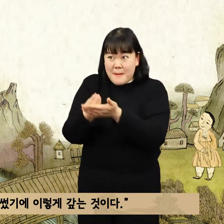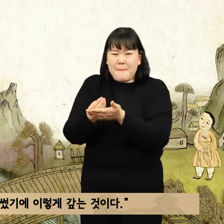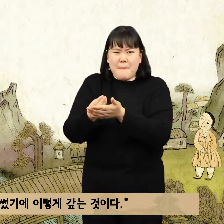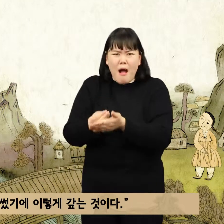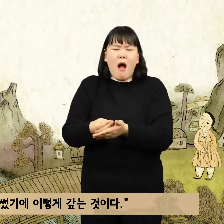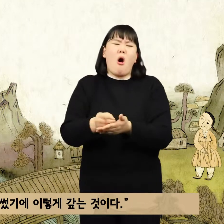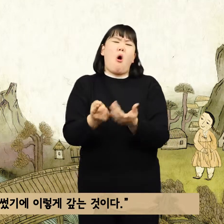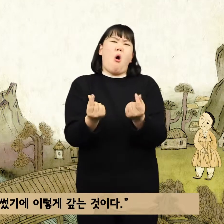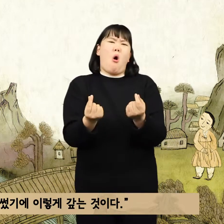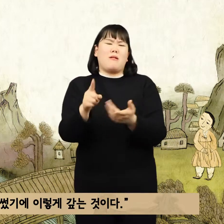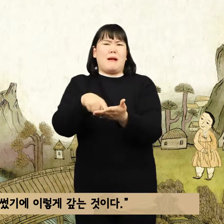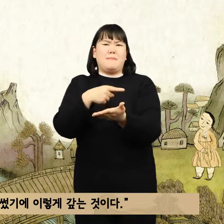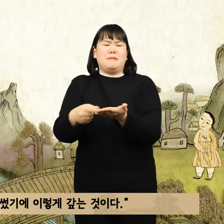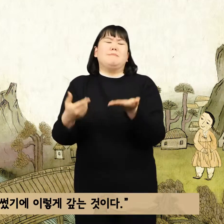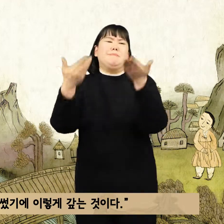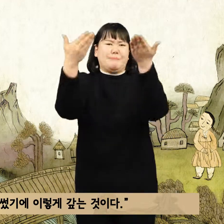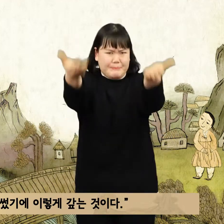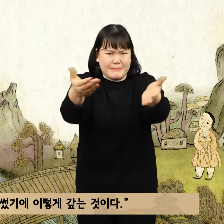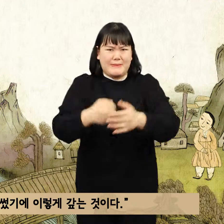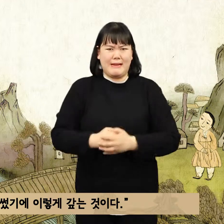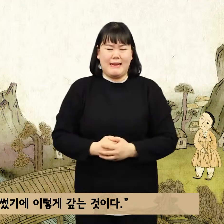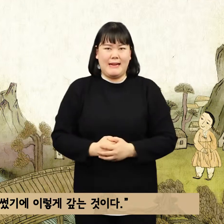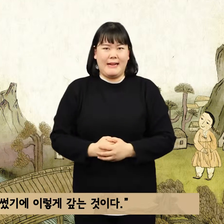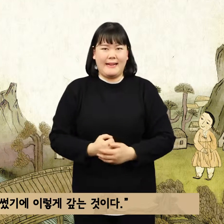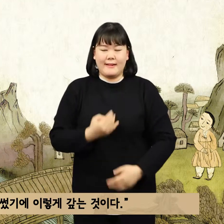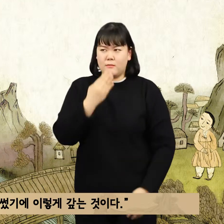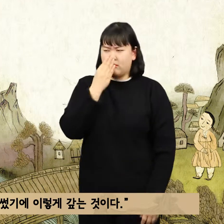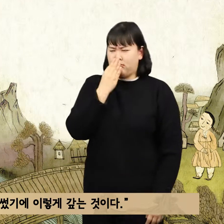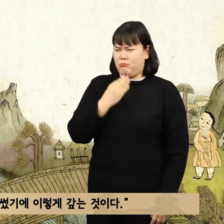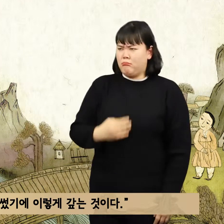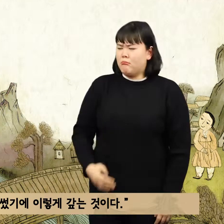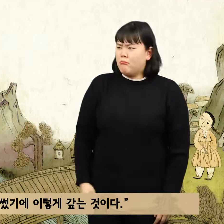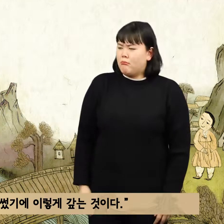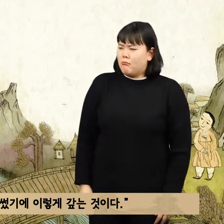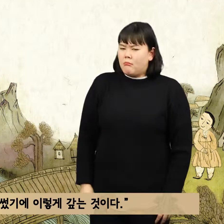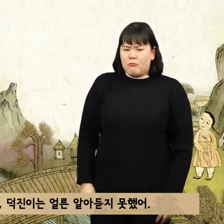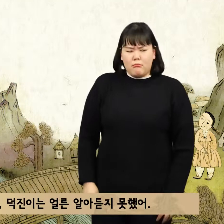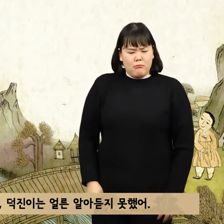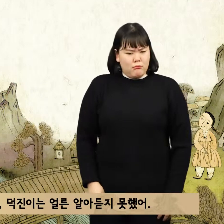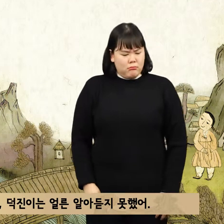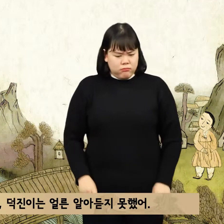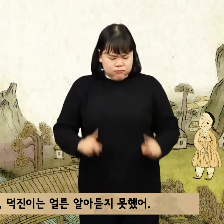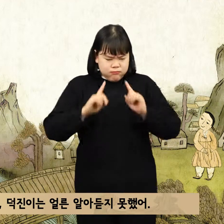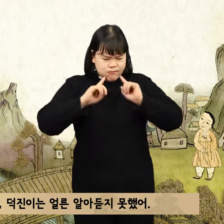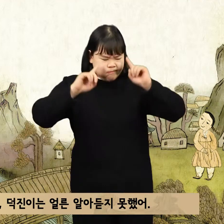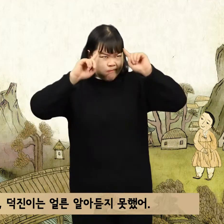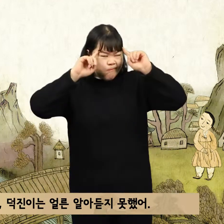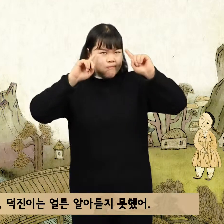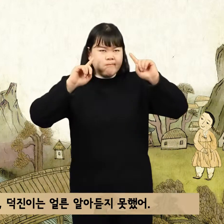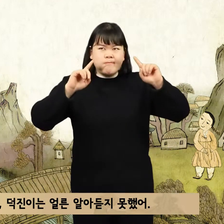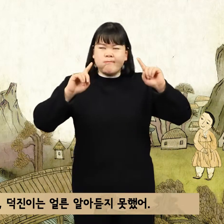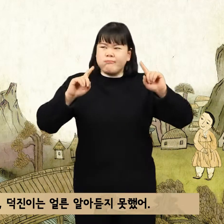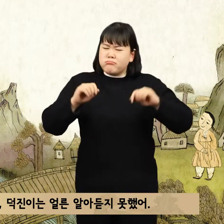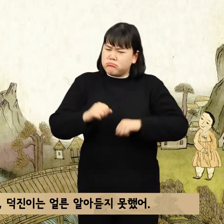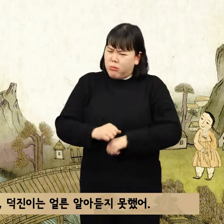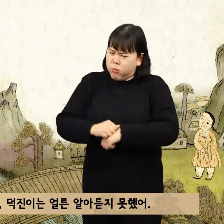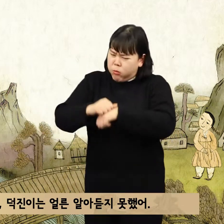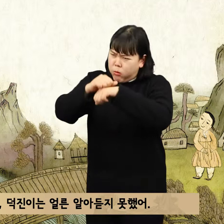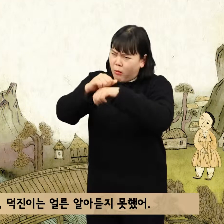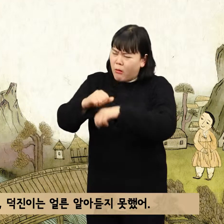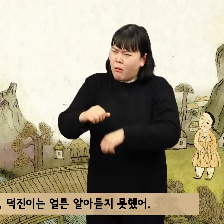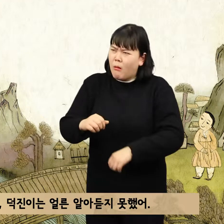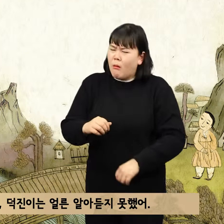300섬을 빌렸었기에 이렇게 갚는 것이다. 저승은 뭐고 창고는